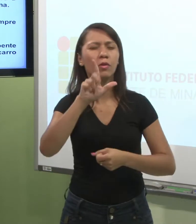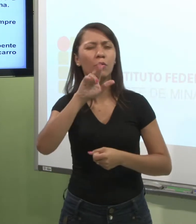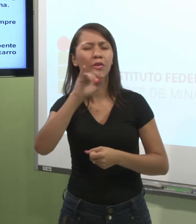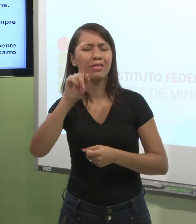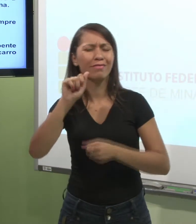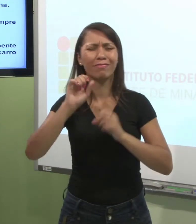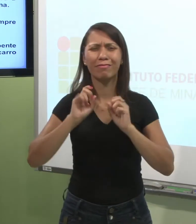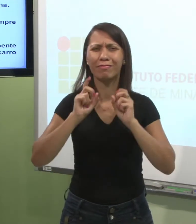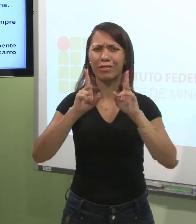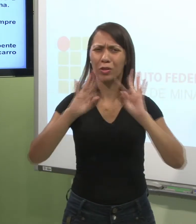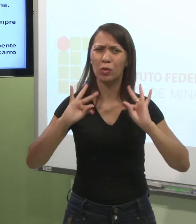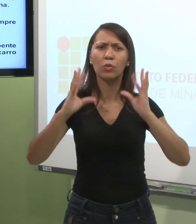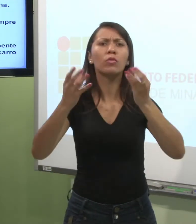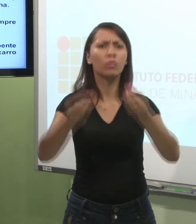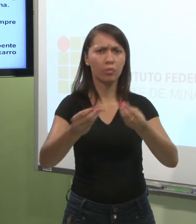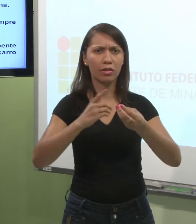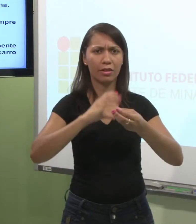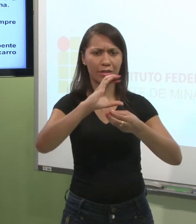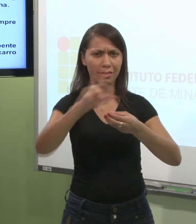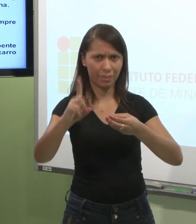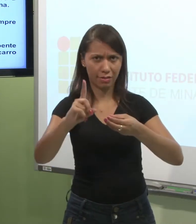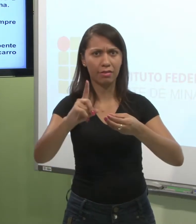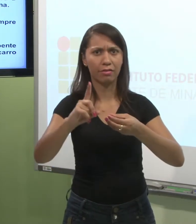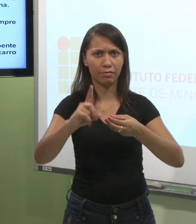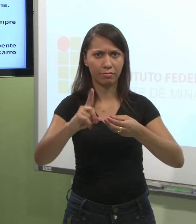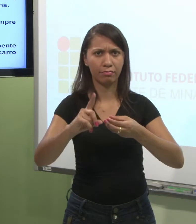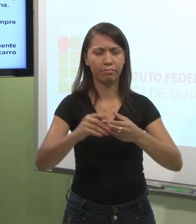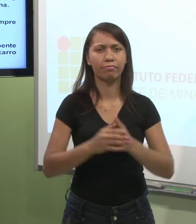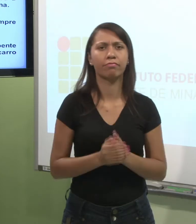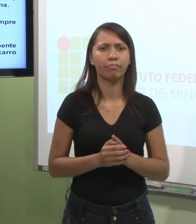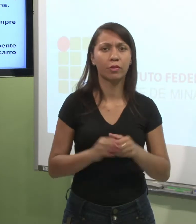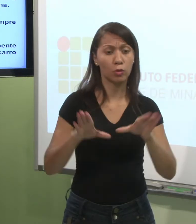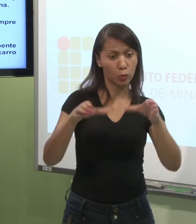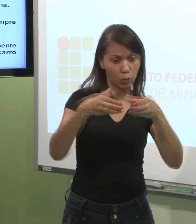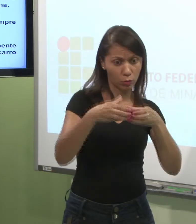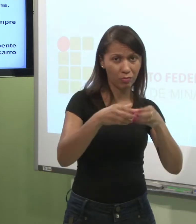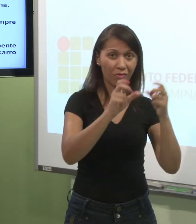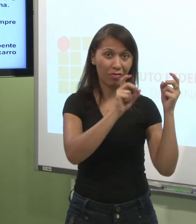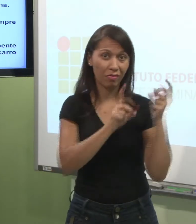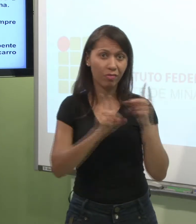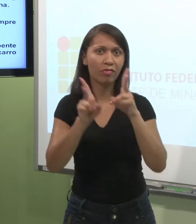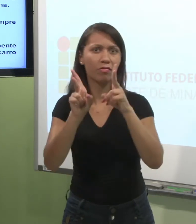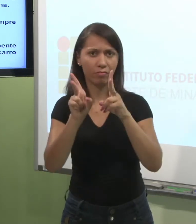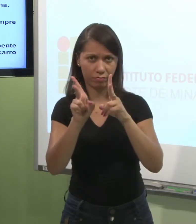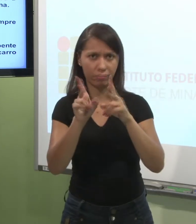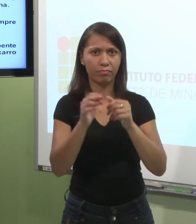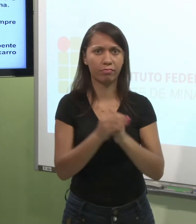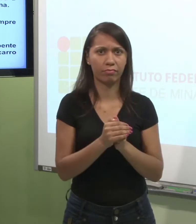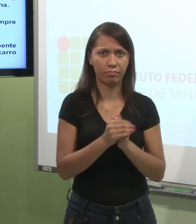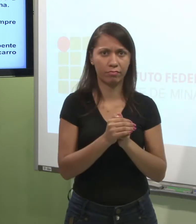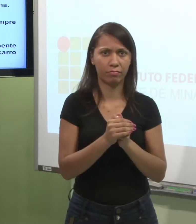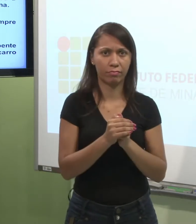Luísa vendeu toda a sua coleção de CDs do Legião Urbana. Vendeu.